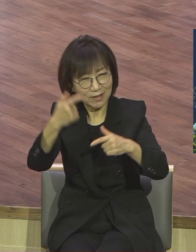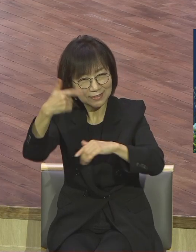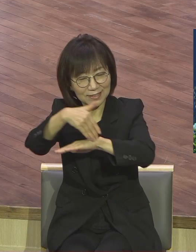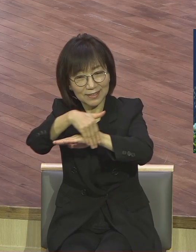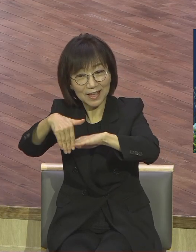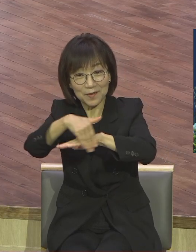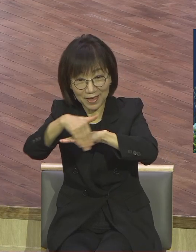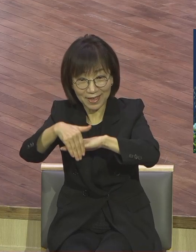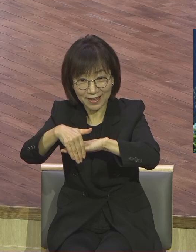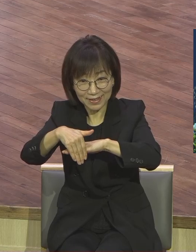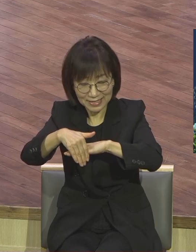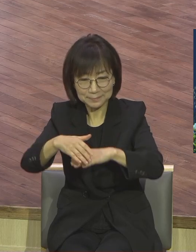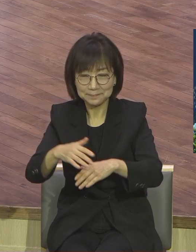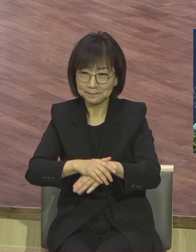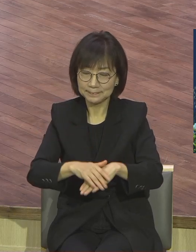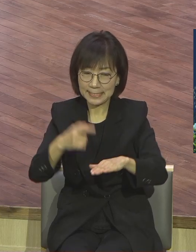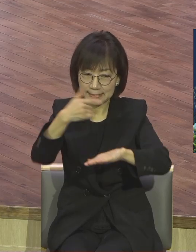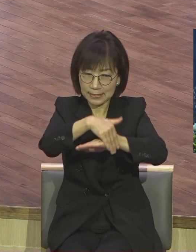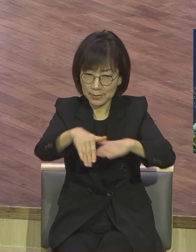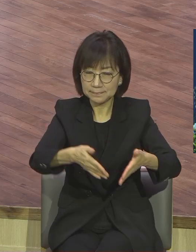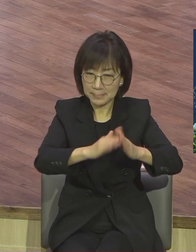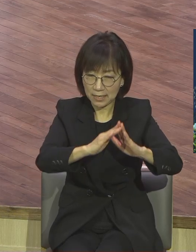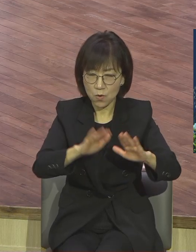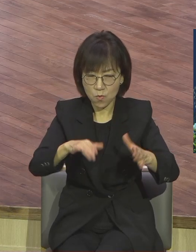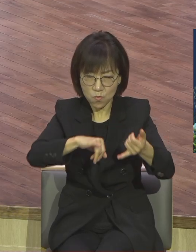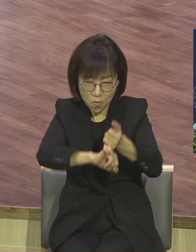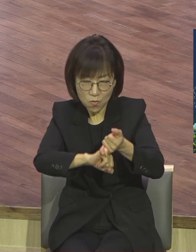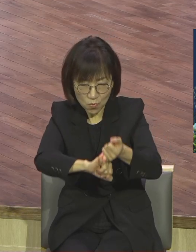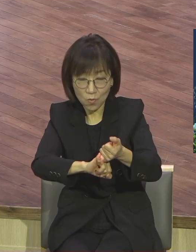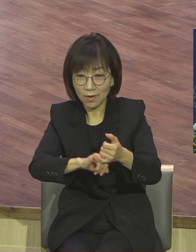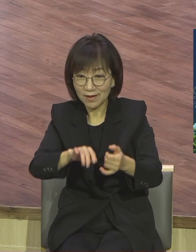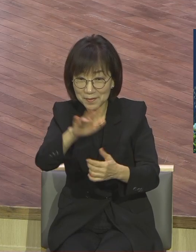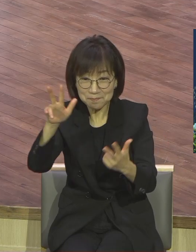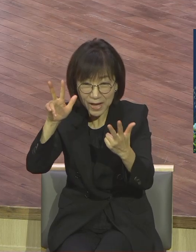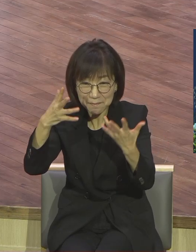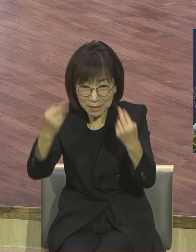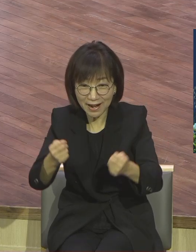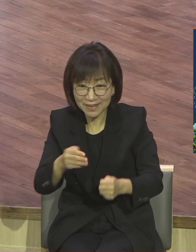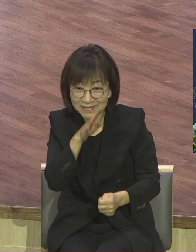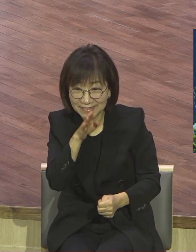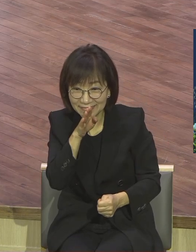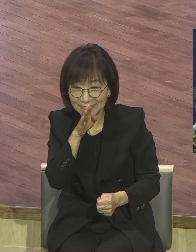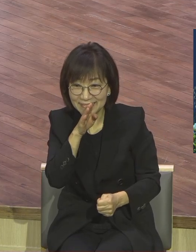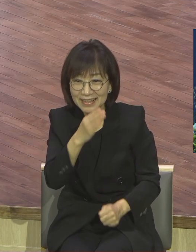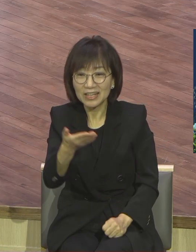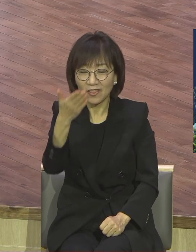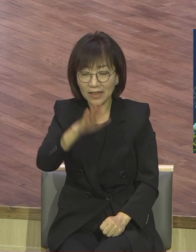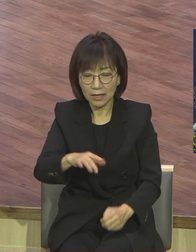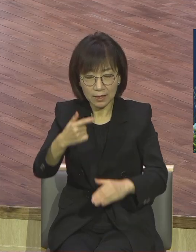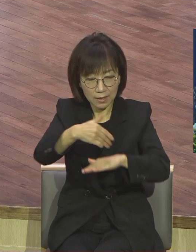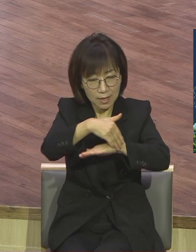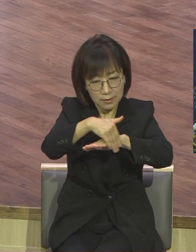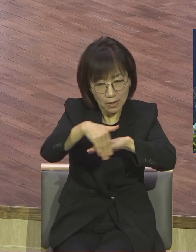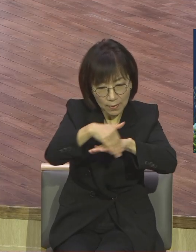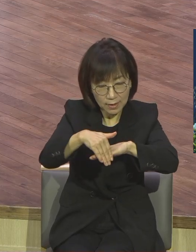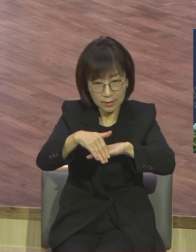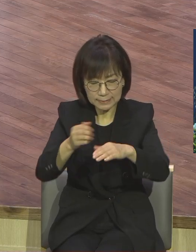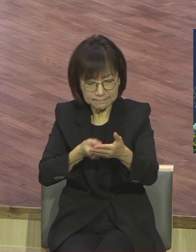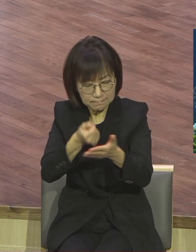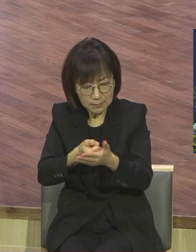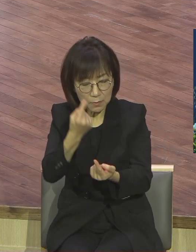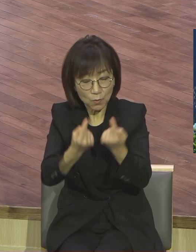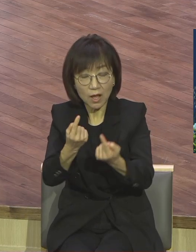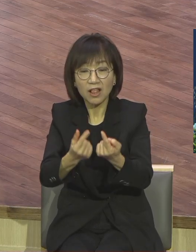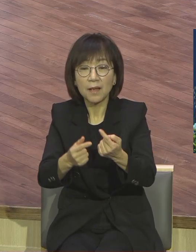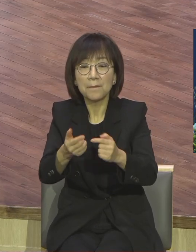그것을 이루겠다고 결단들을 많이 하지요. 그런데 이런 계획 수립과 결단에